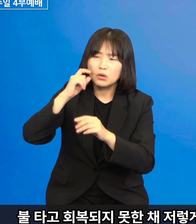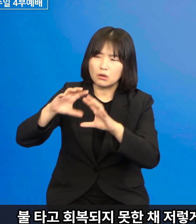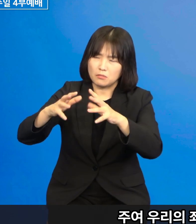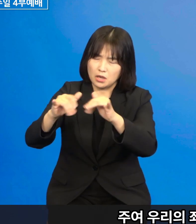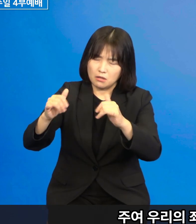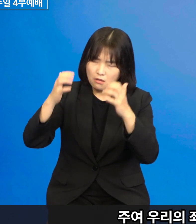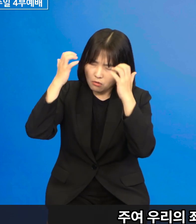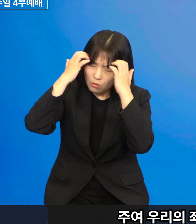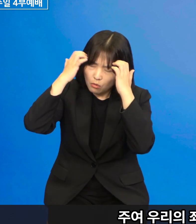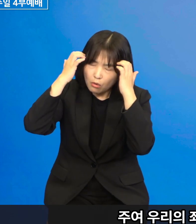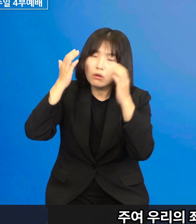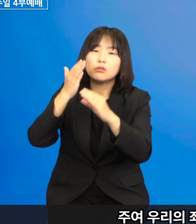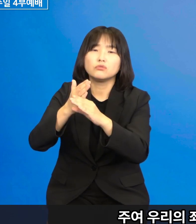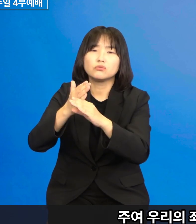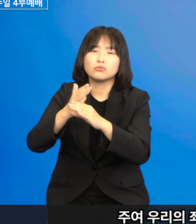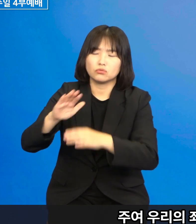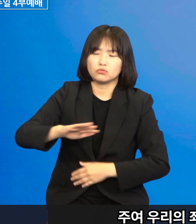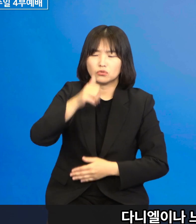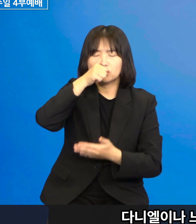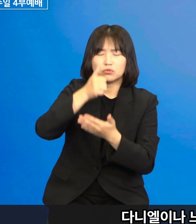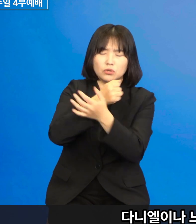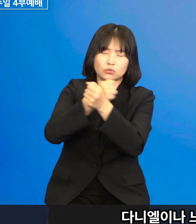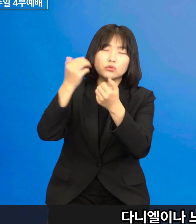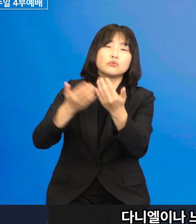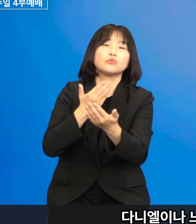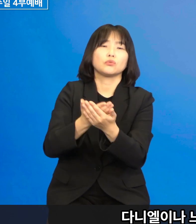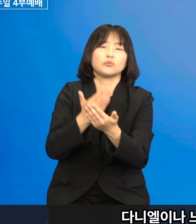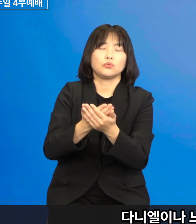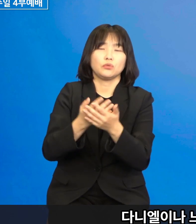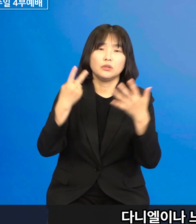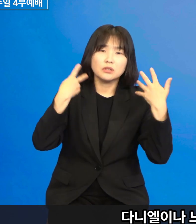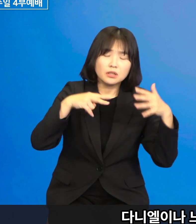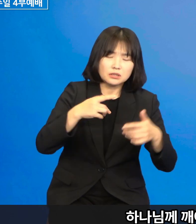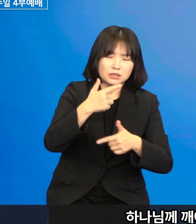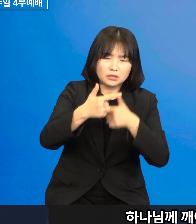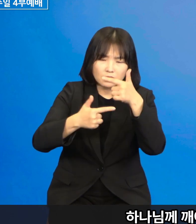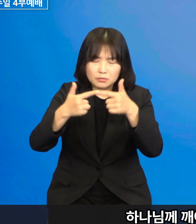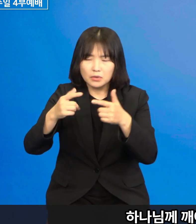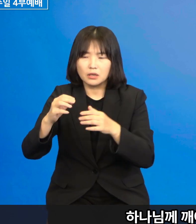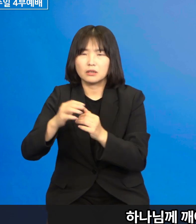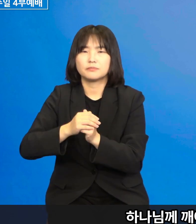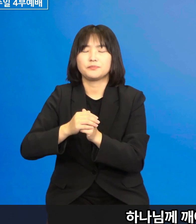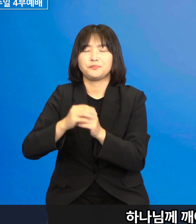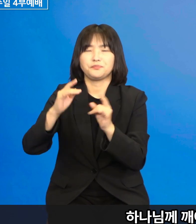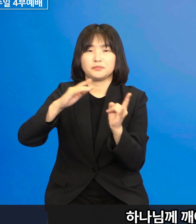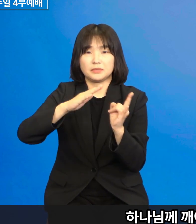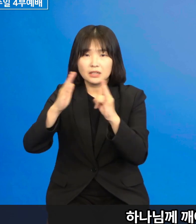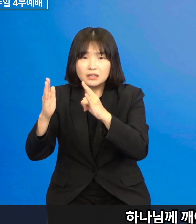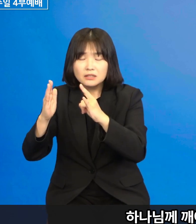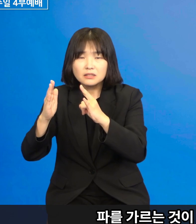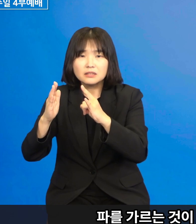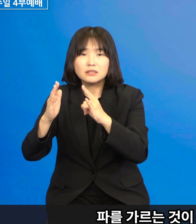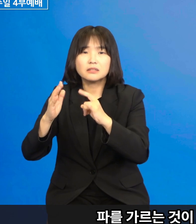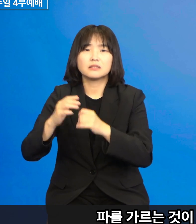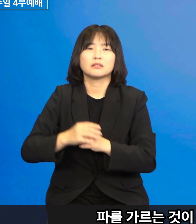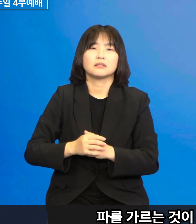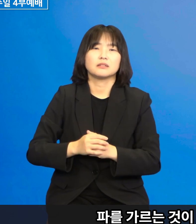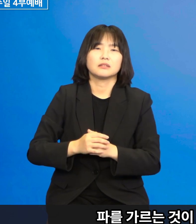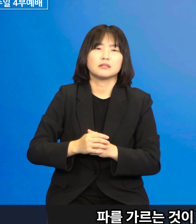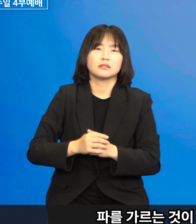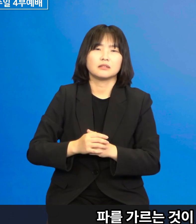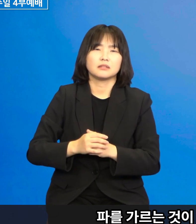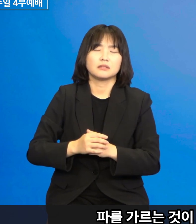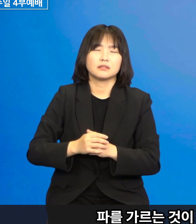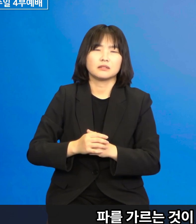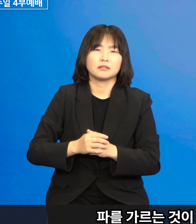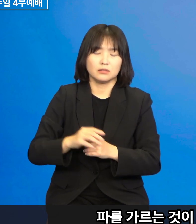있는 것입니다. 주여 우리의 죄를 용서해 주십시오. 다니엘이나 느헤미야나 에스라나 하나님에 깨어있는 백성들은요 팔을 가른 것이